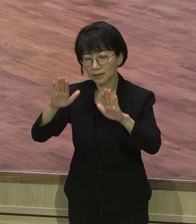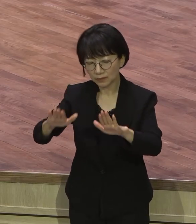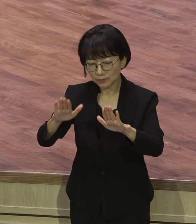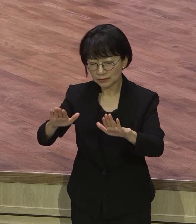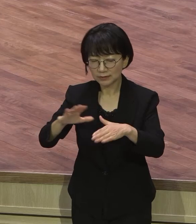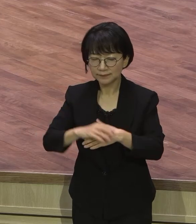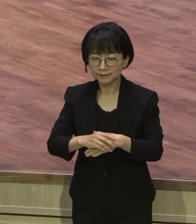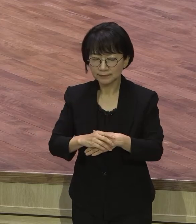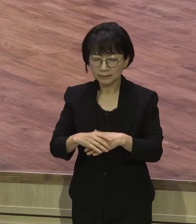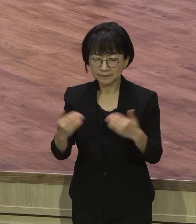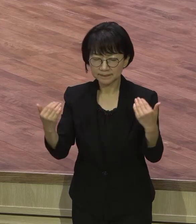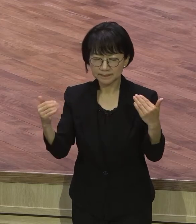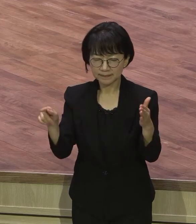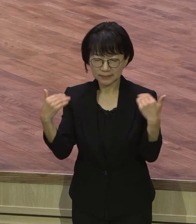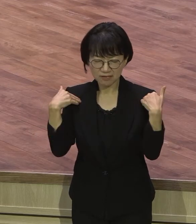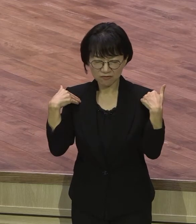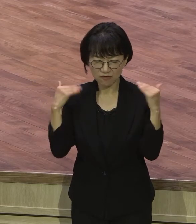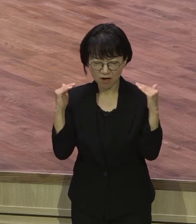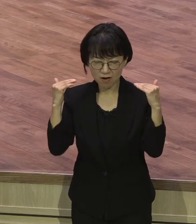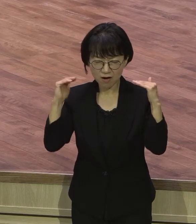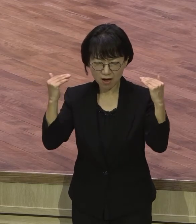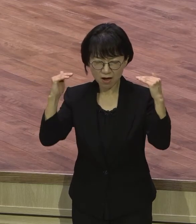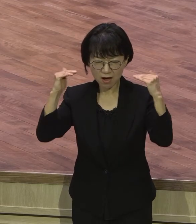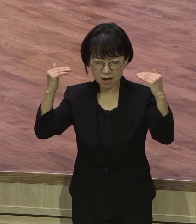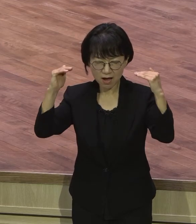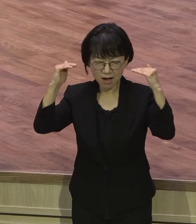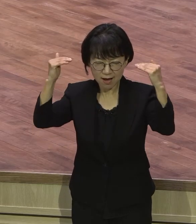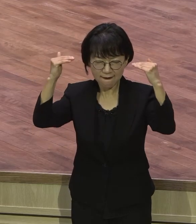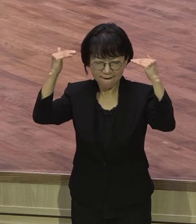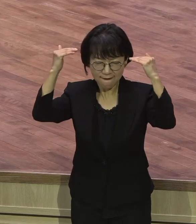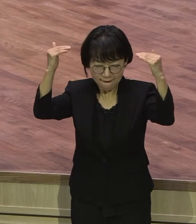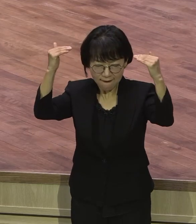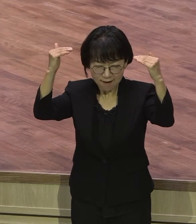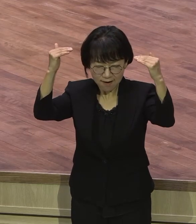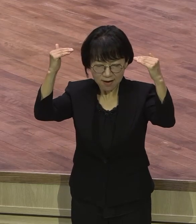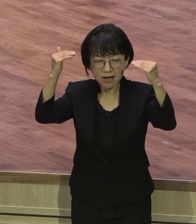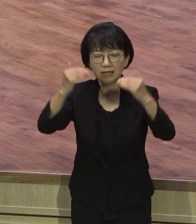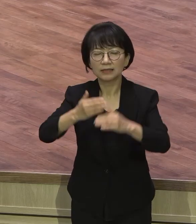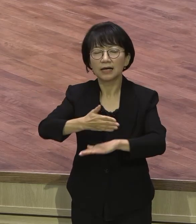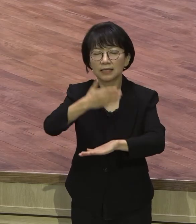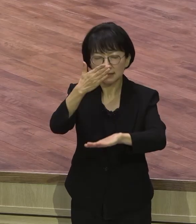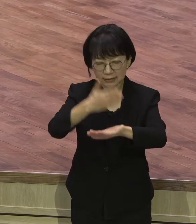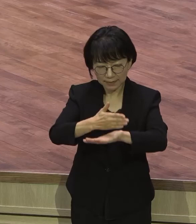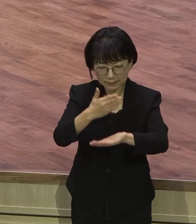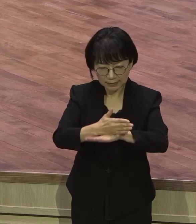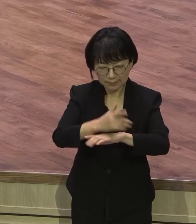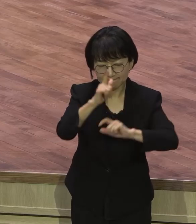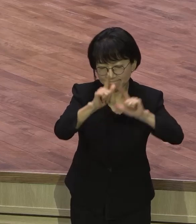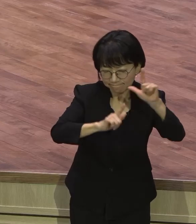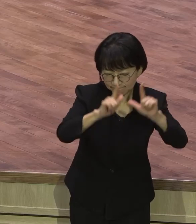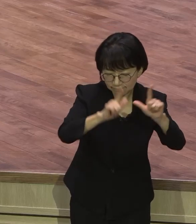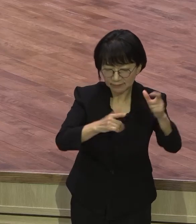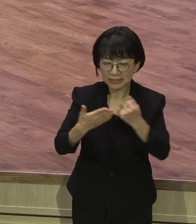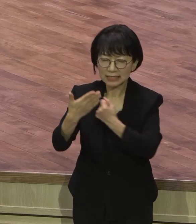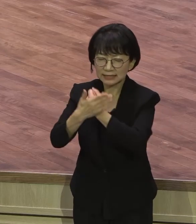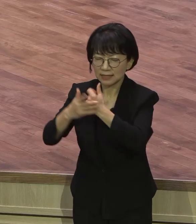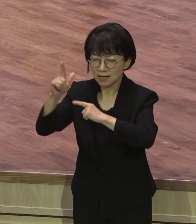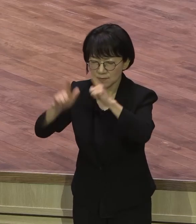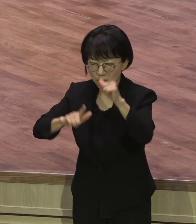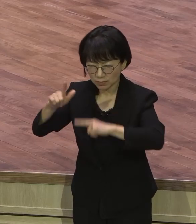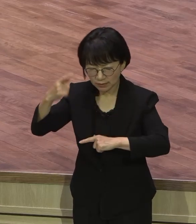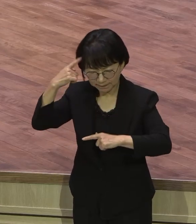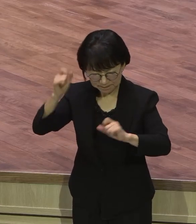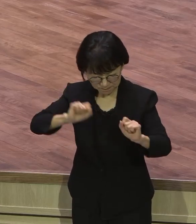성도를 성장하는 감사의 모드로 변하게 하여 주옵소서. 은혜의 모드가 회복되게